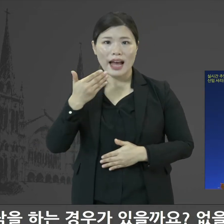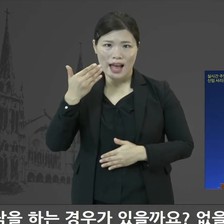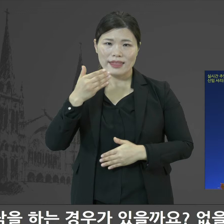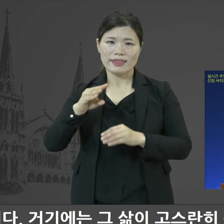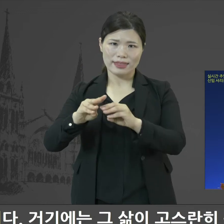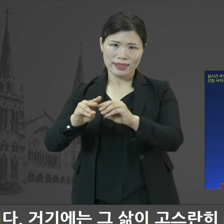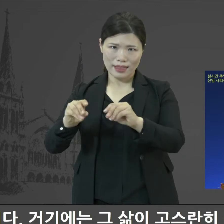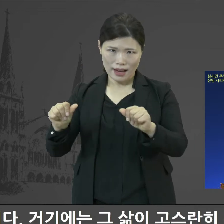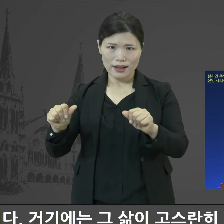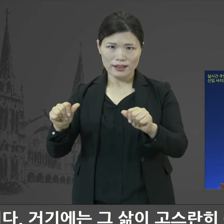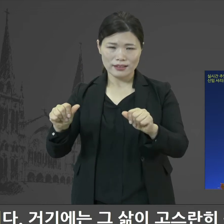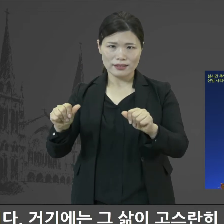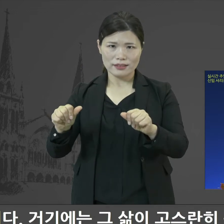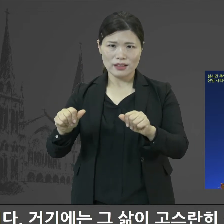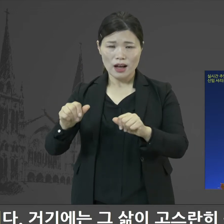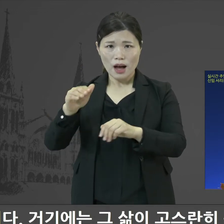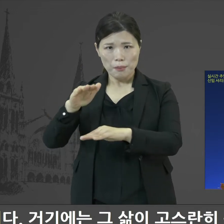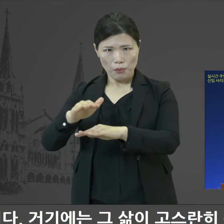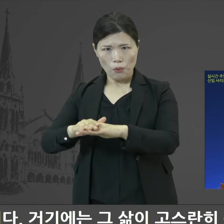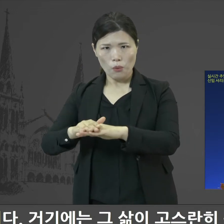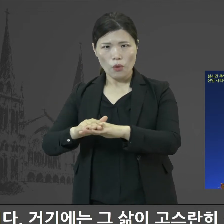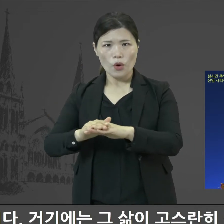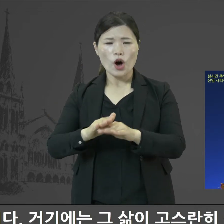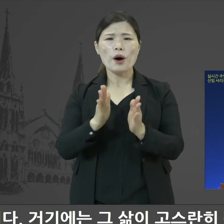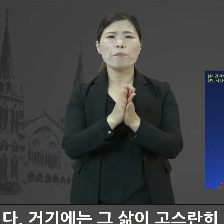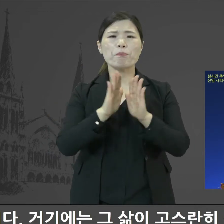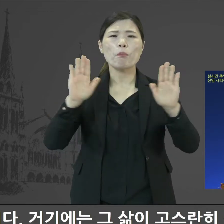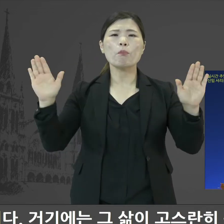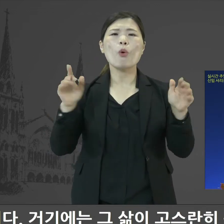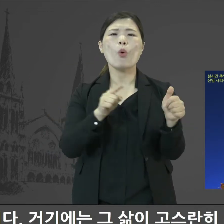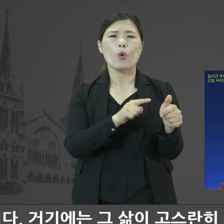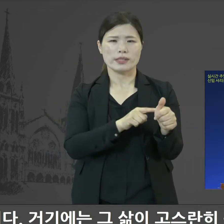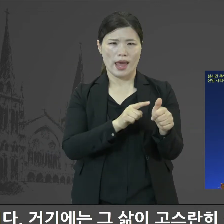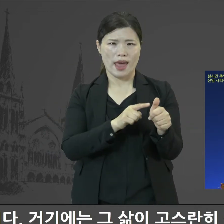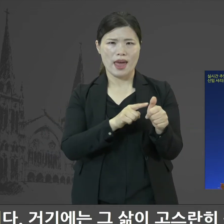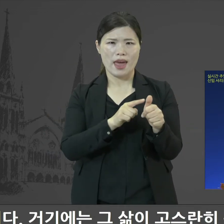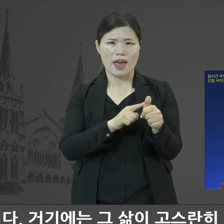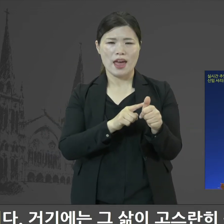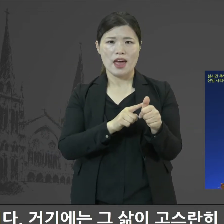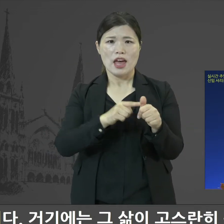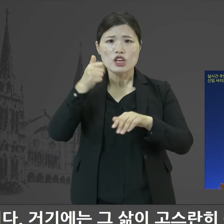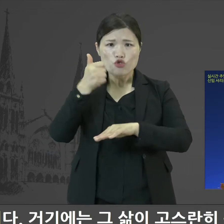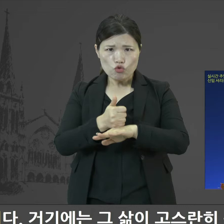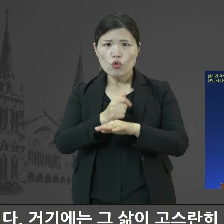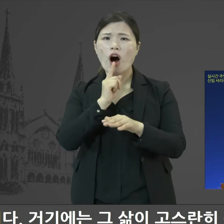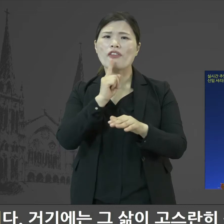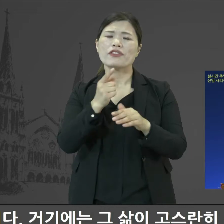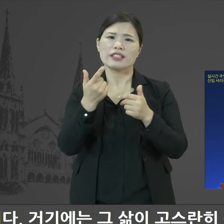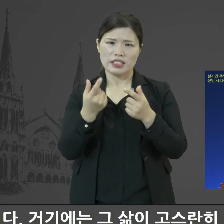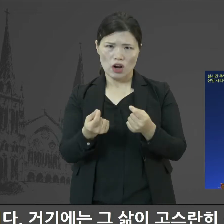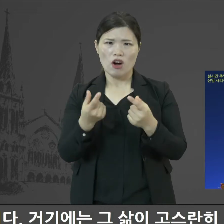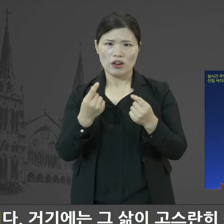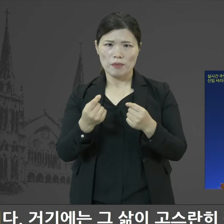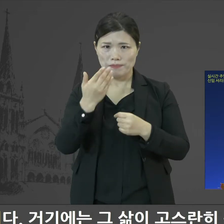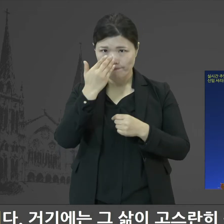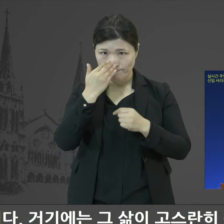모세는 마치 이 유언처럼 이스라엘 백성들 앞에서 마지막 설교를 지금 하고